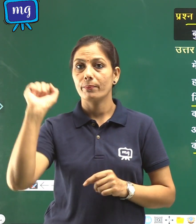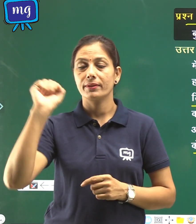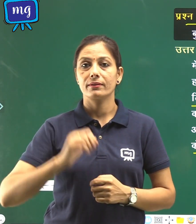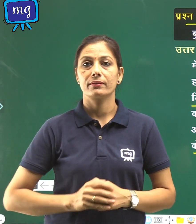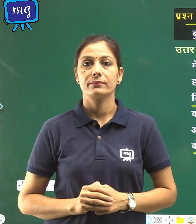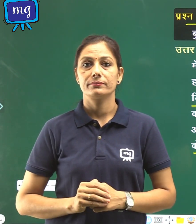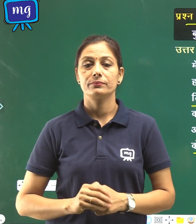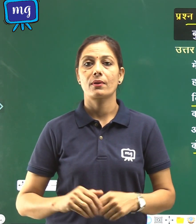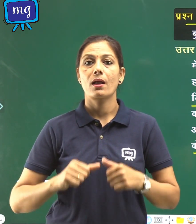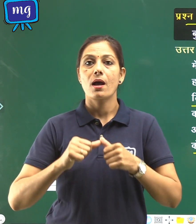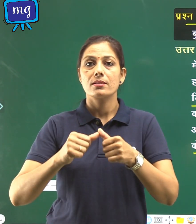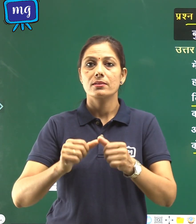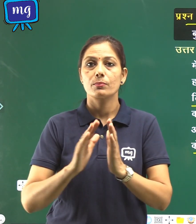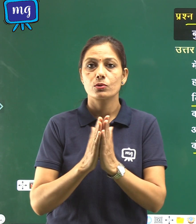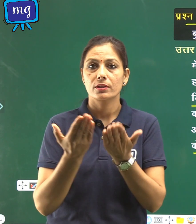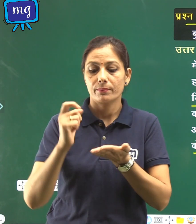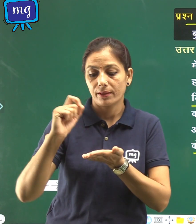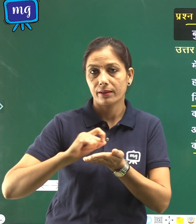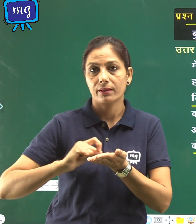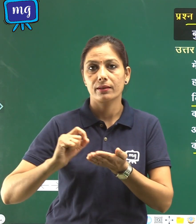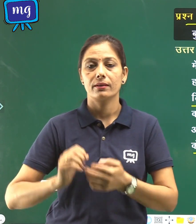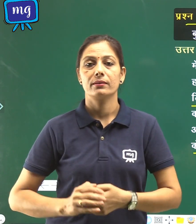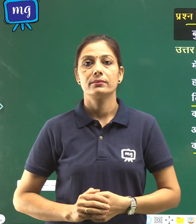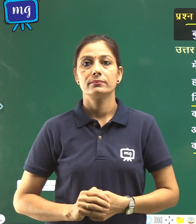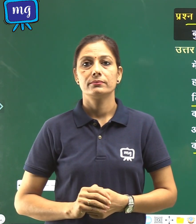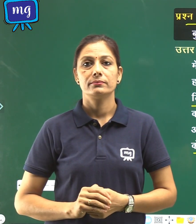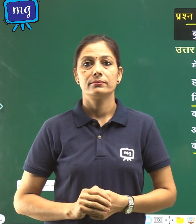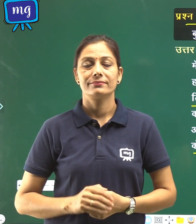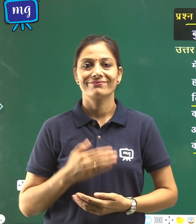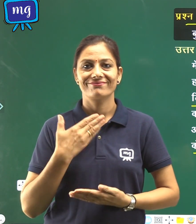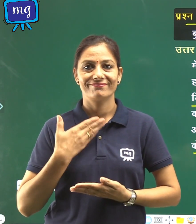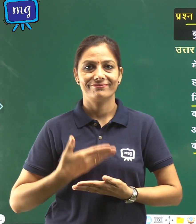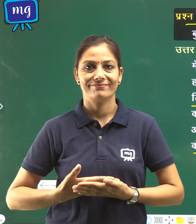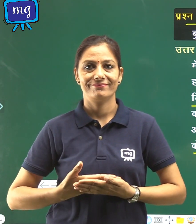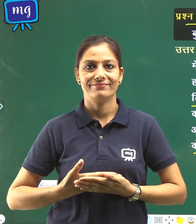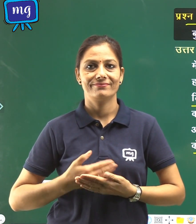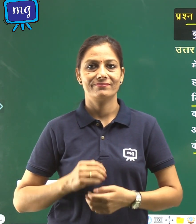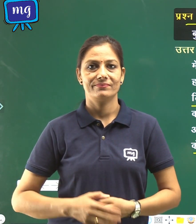उत्तर पुस्तिका में लिखें। धन्यवाद।